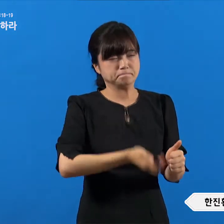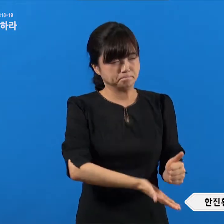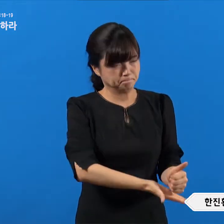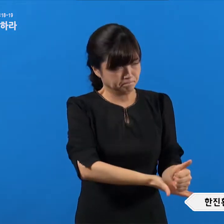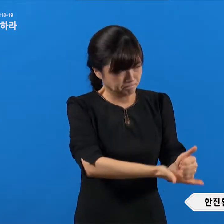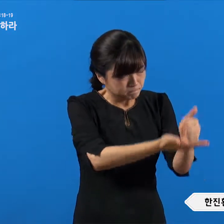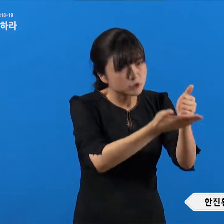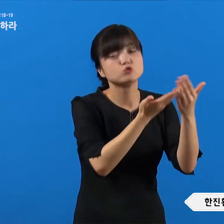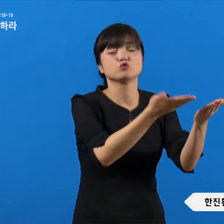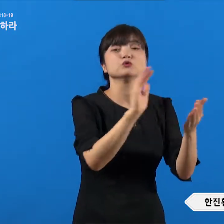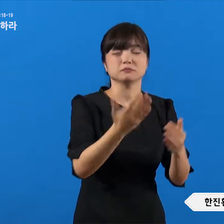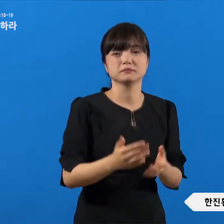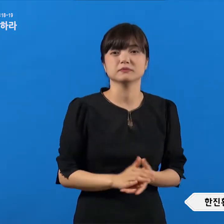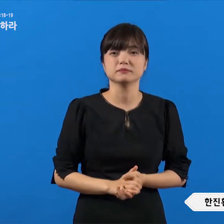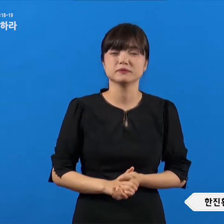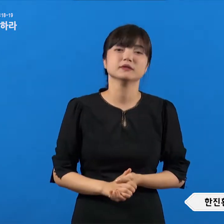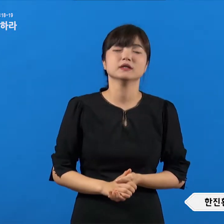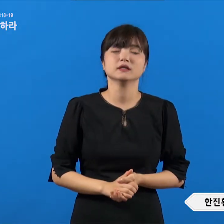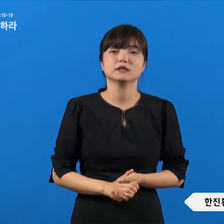수 있어야 됩니다.